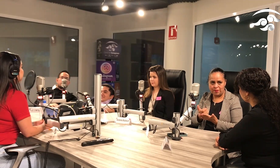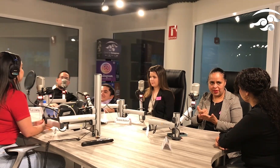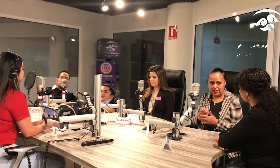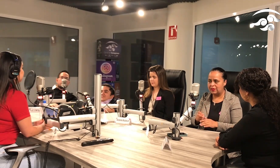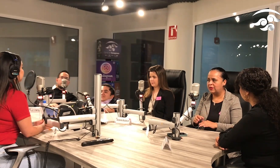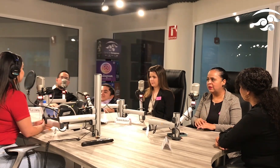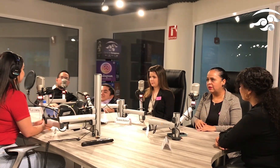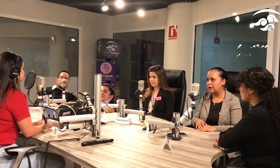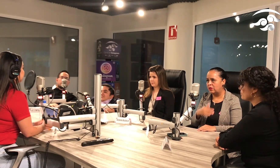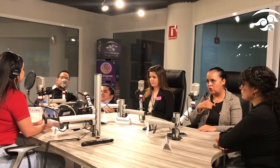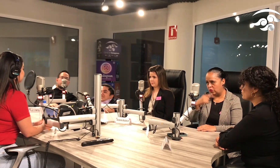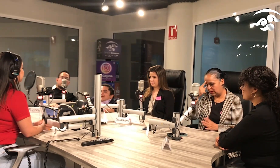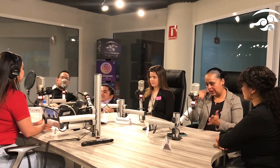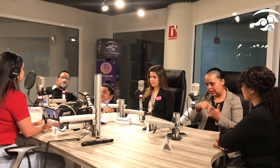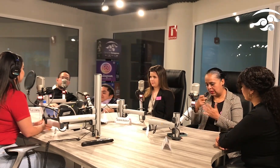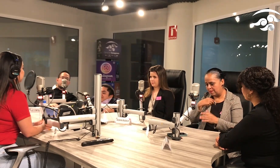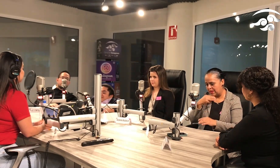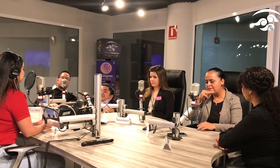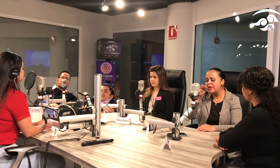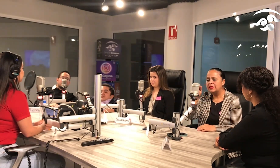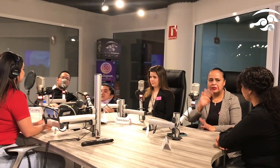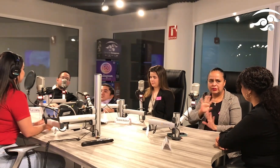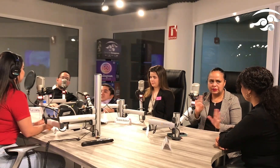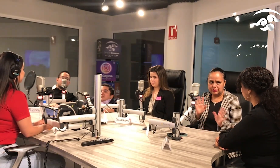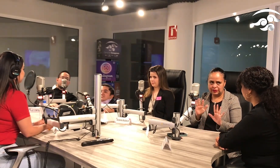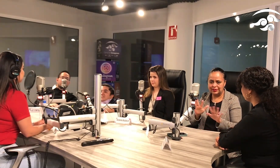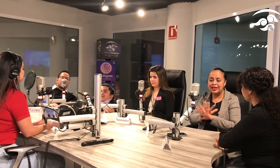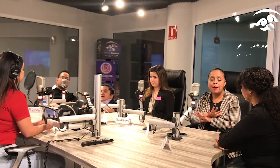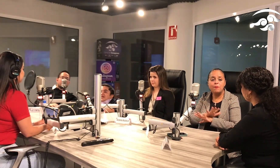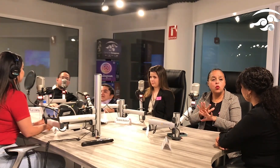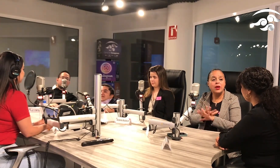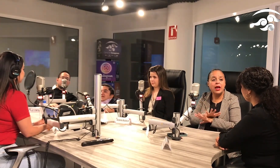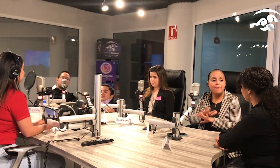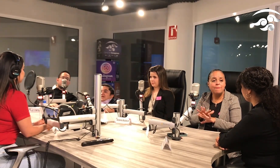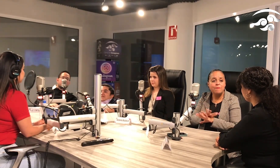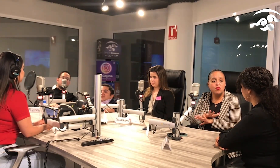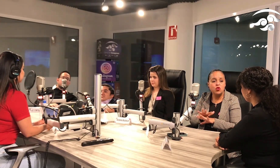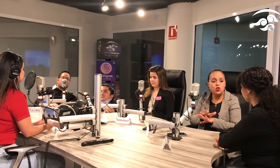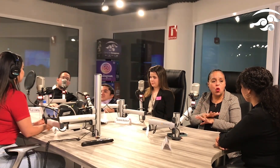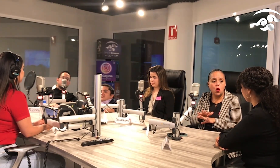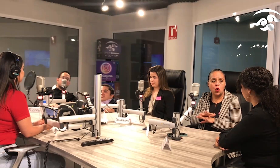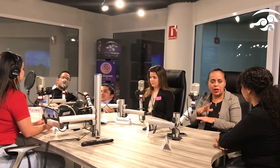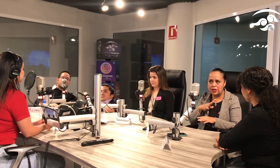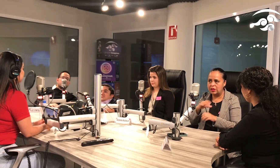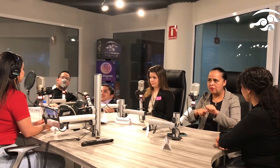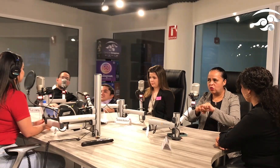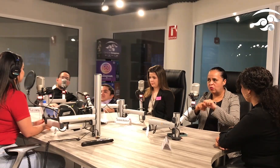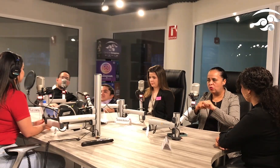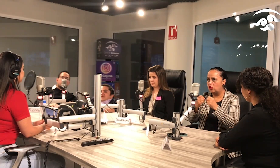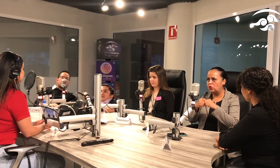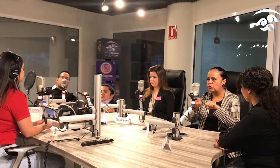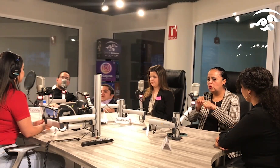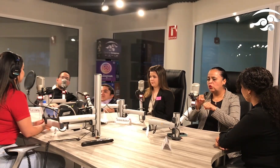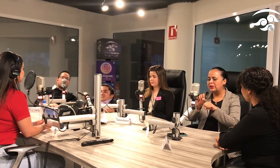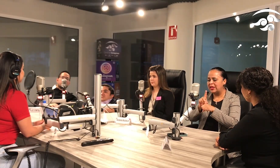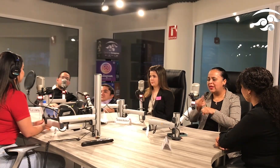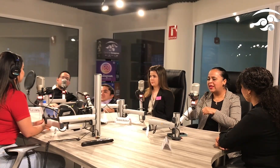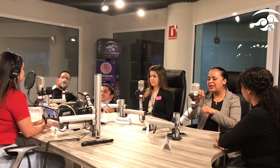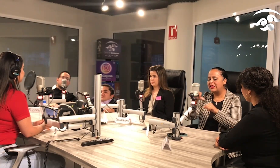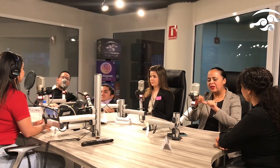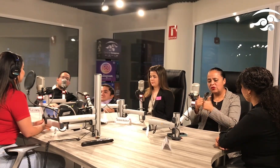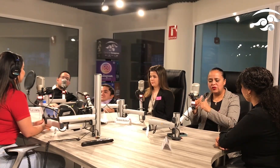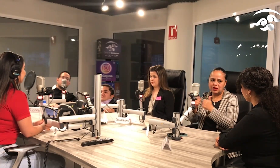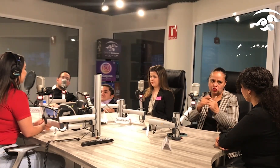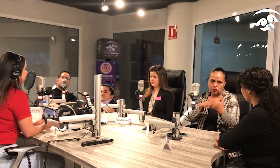cuestión. Entonces creo que ese es mi mensaje. Sí, es necesario un cambio más radical, que venga también impulsado por la sociedad civil y por las y los